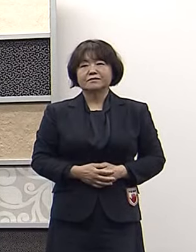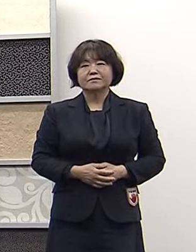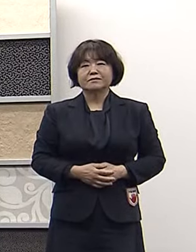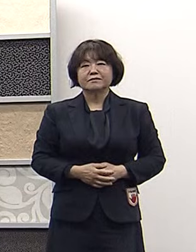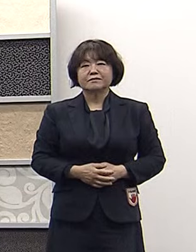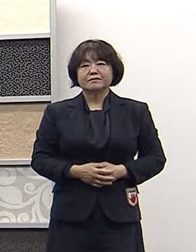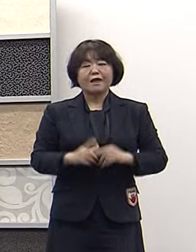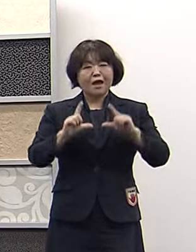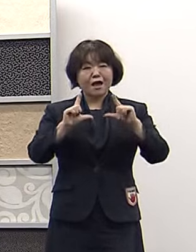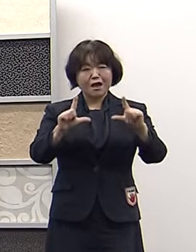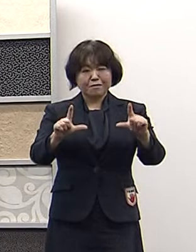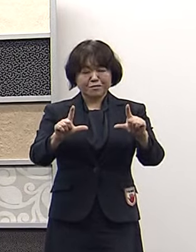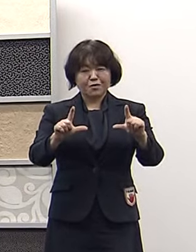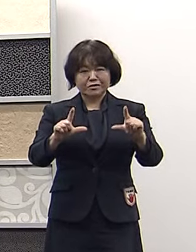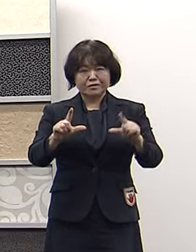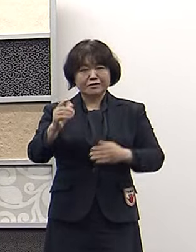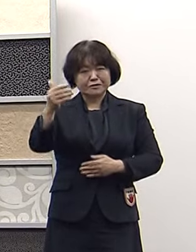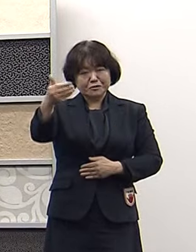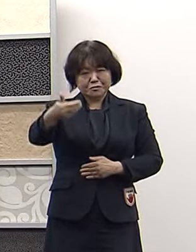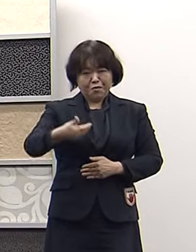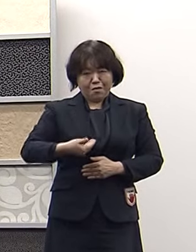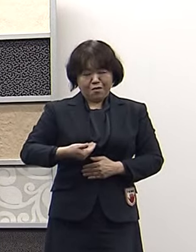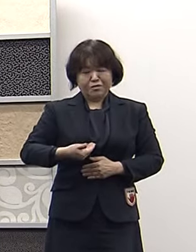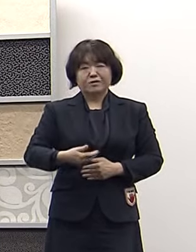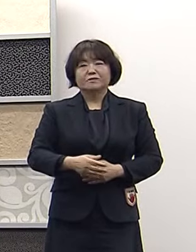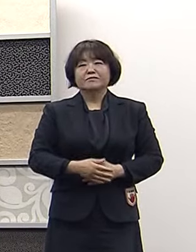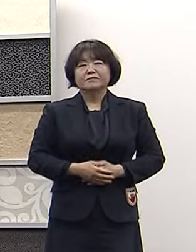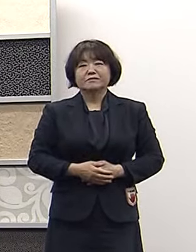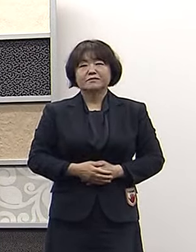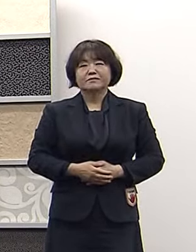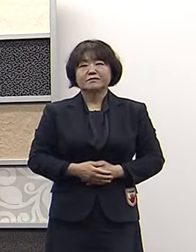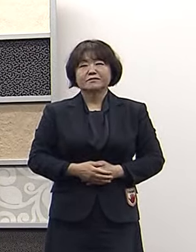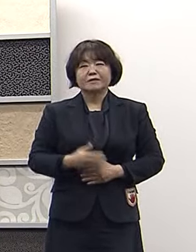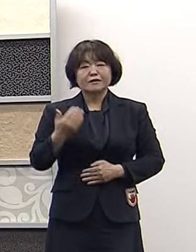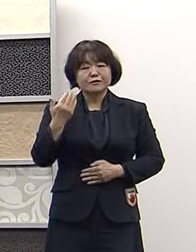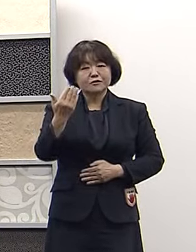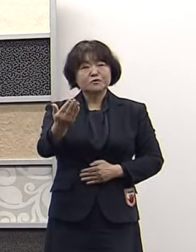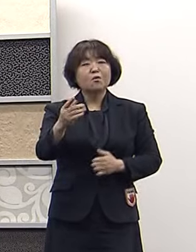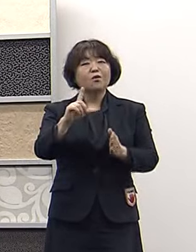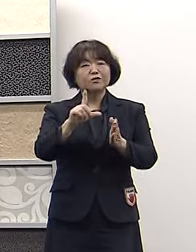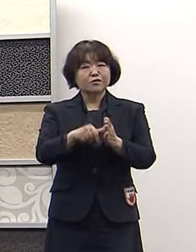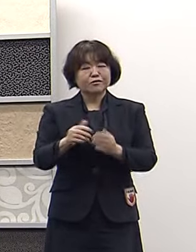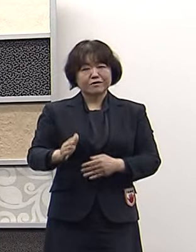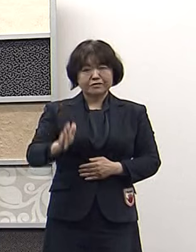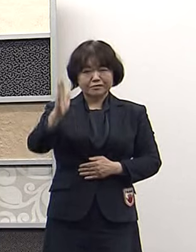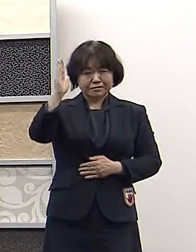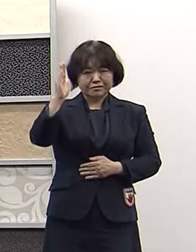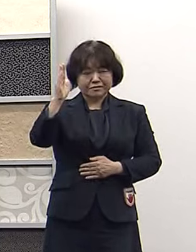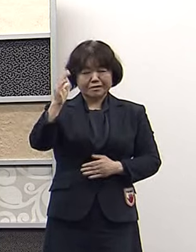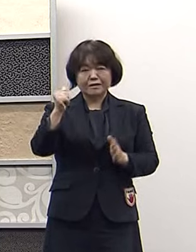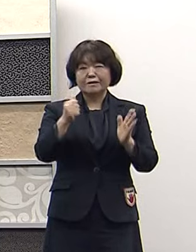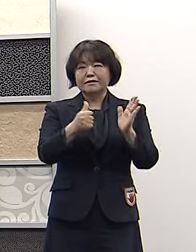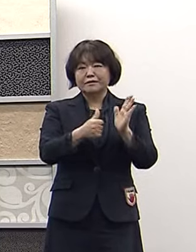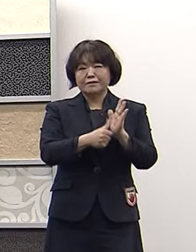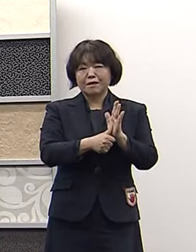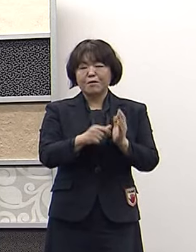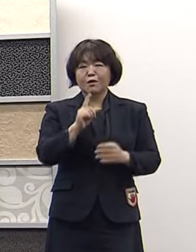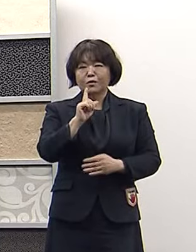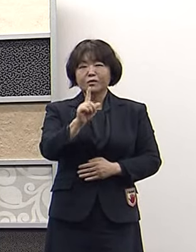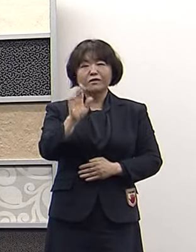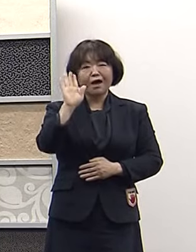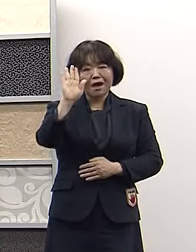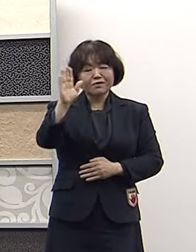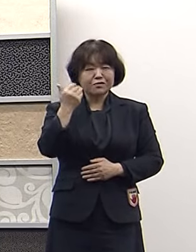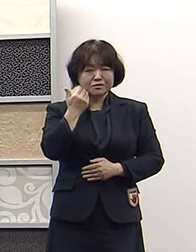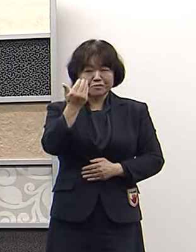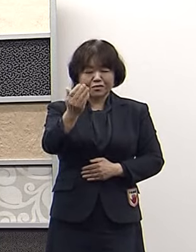ただいまの発表事項についてご質問をお受けいたします。質問がある記者の方は挙手の上、はじめに所属氏名を